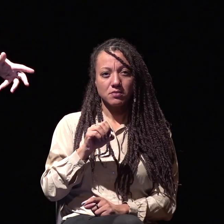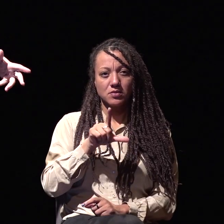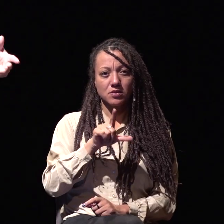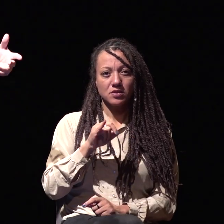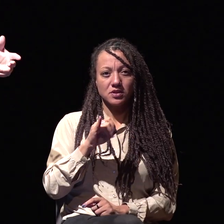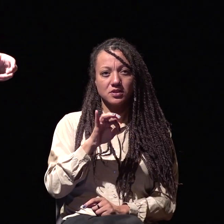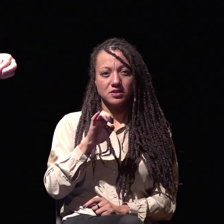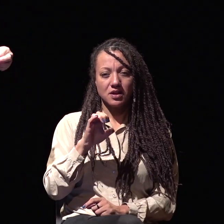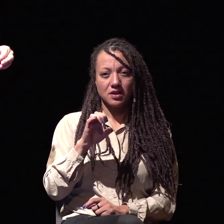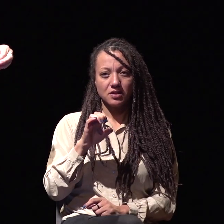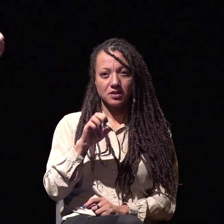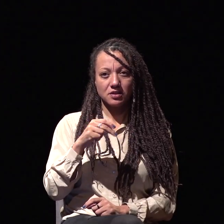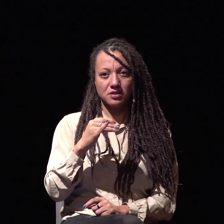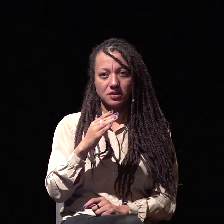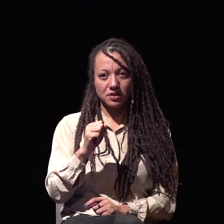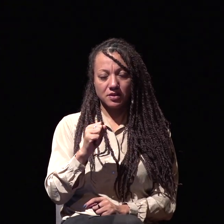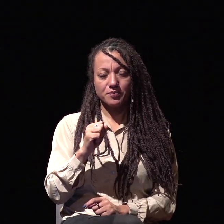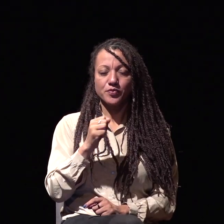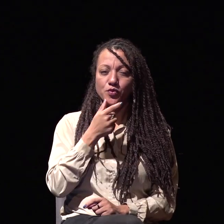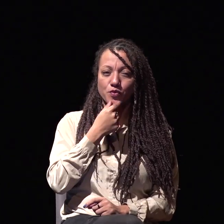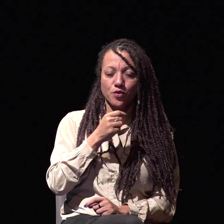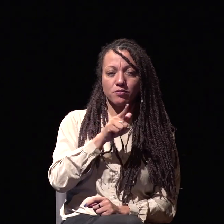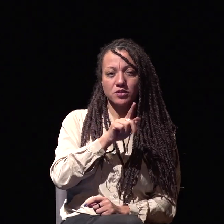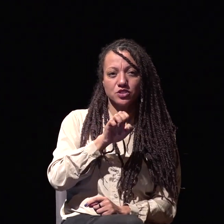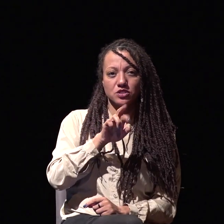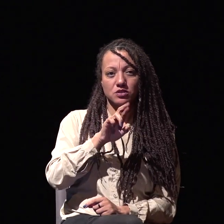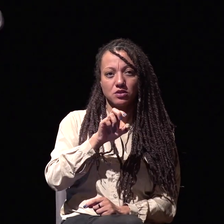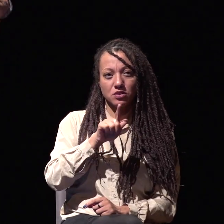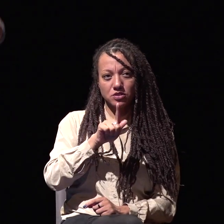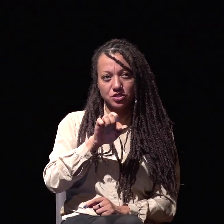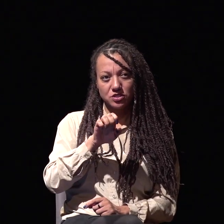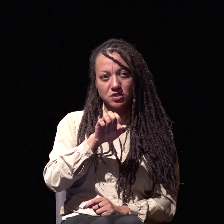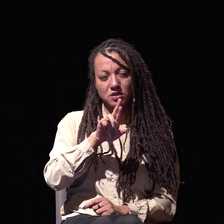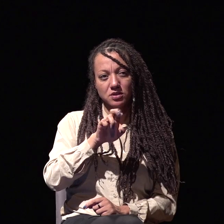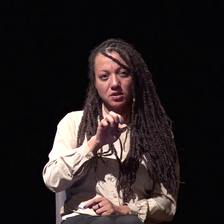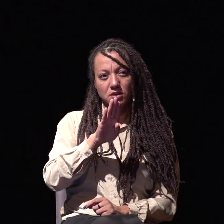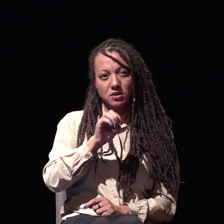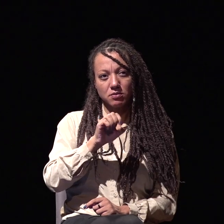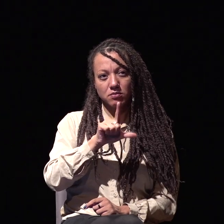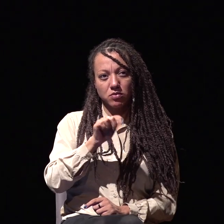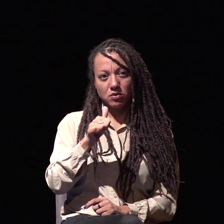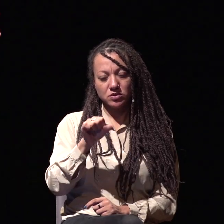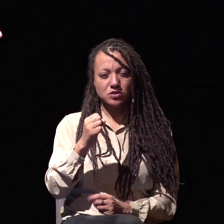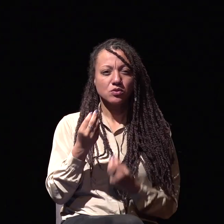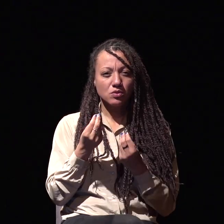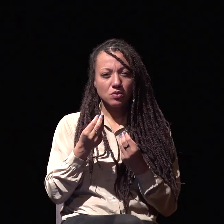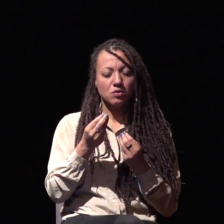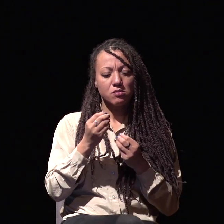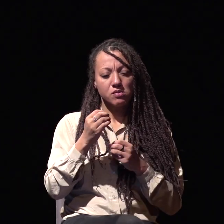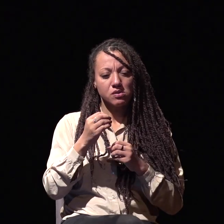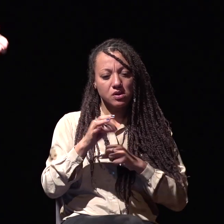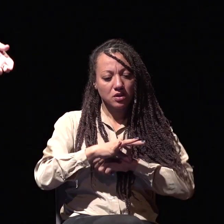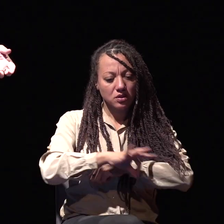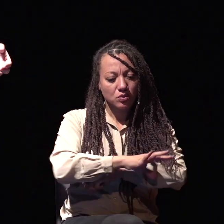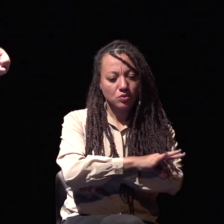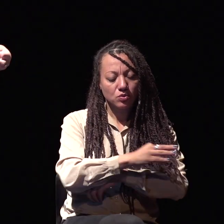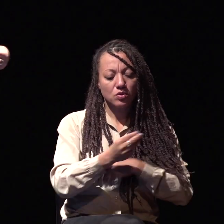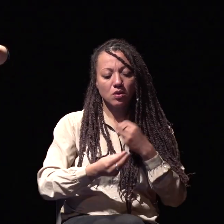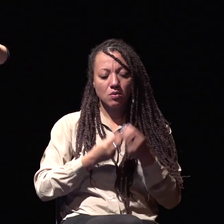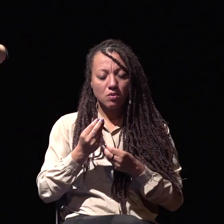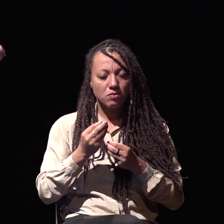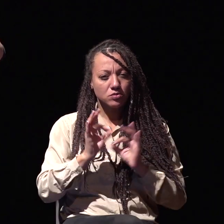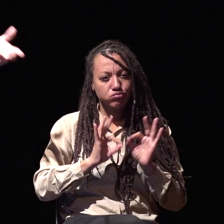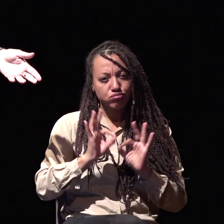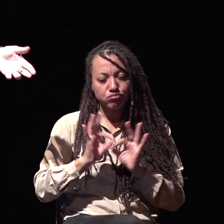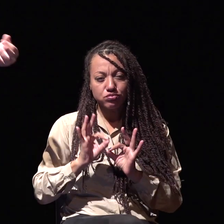do Diógenes Rebouças, né, ou seja, de como a Politécnica, mais a arquitetura, mais a coleção que estava se formando, tudo isso para fazer o que seria essa